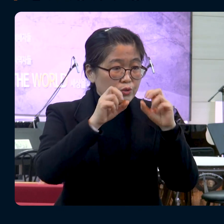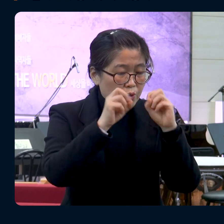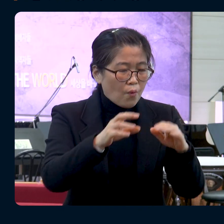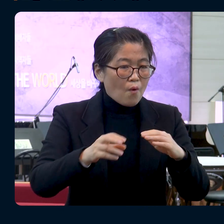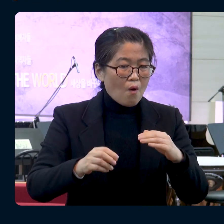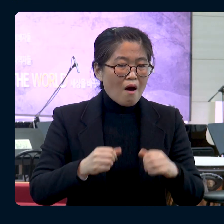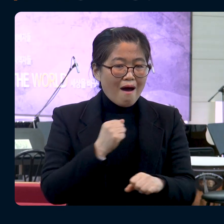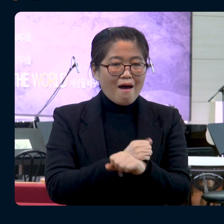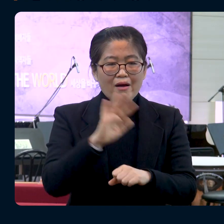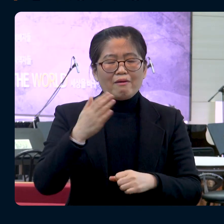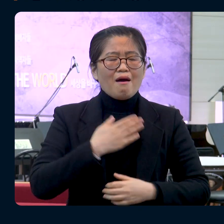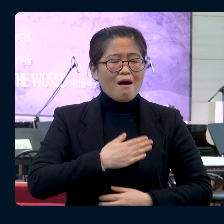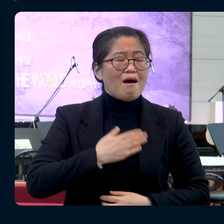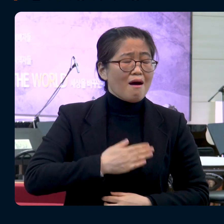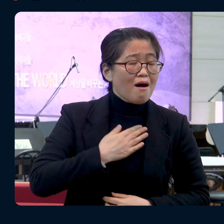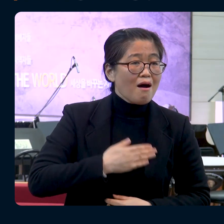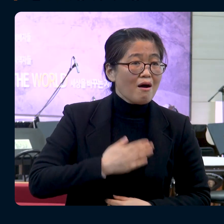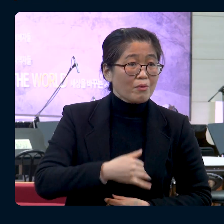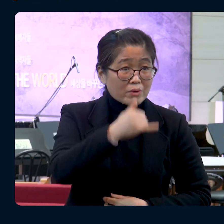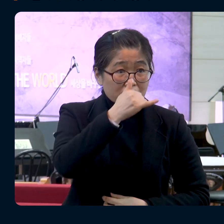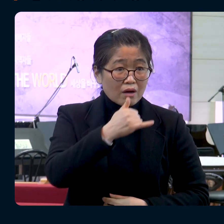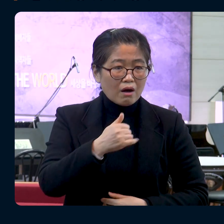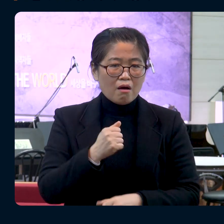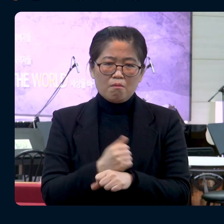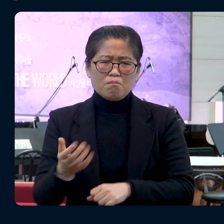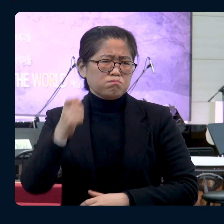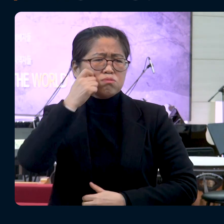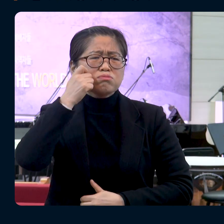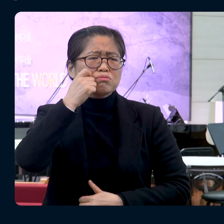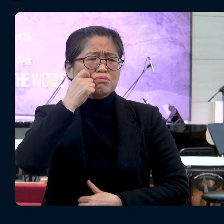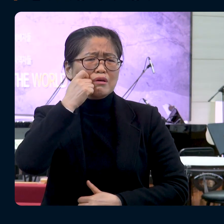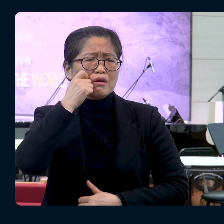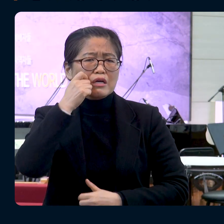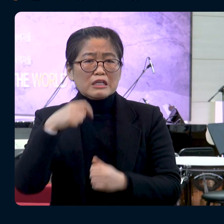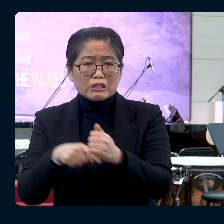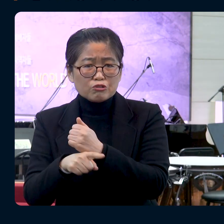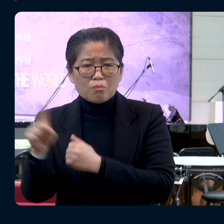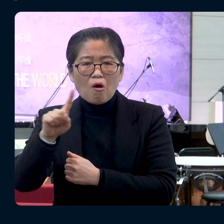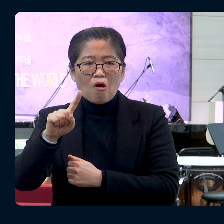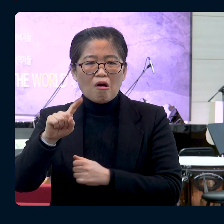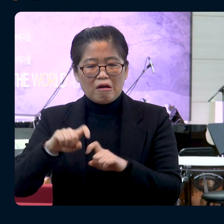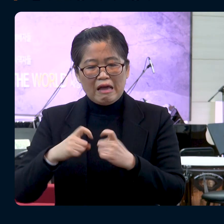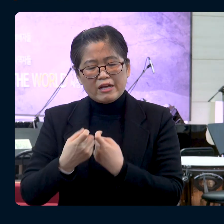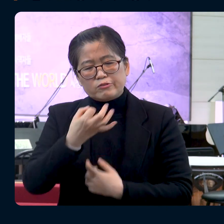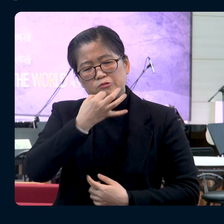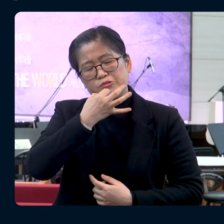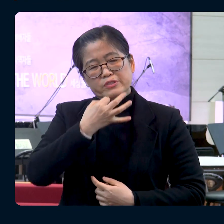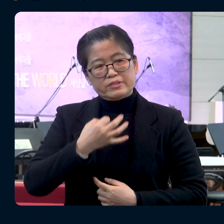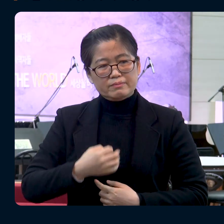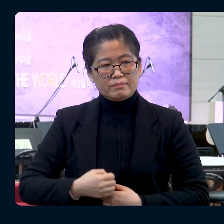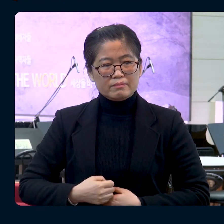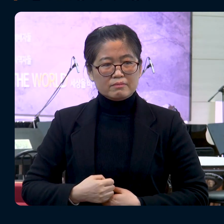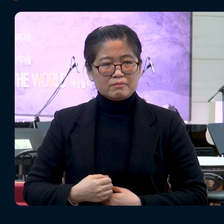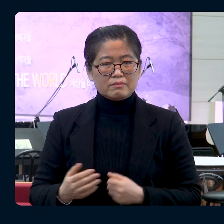해야 하는 걸 알면서도 하지 못하는 주된 이유가 뭐냐? 그것은 바로 이기심 때문에 못하는 겁니다.